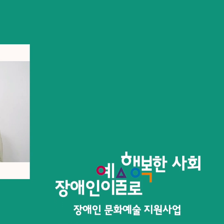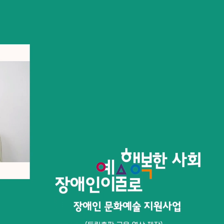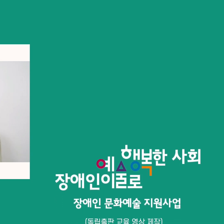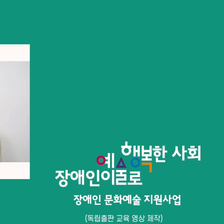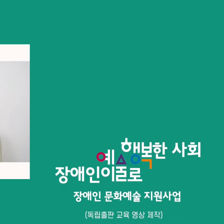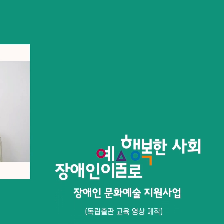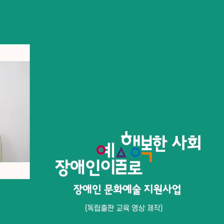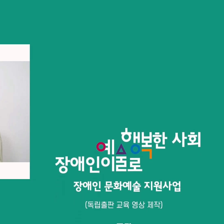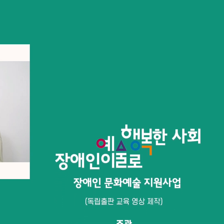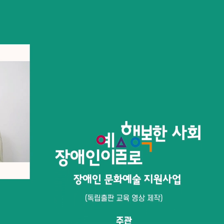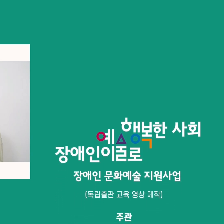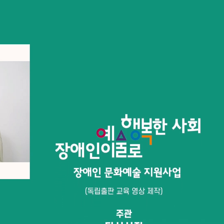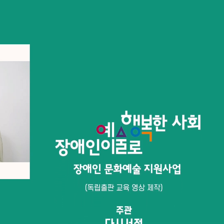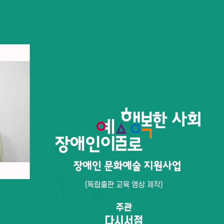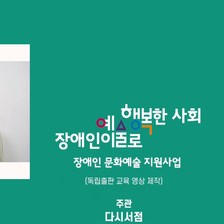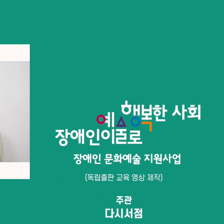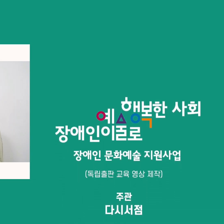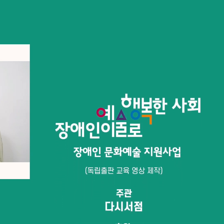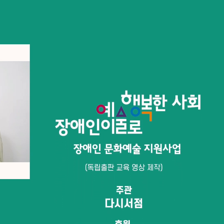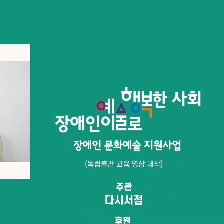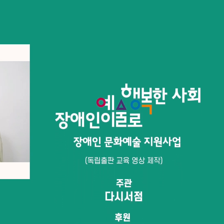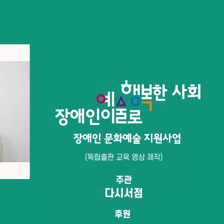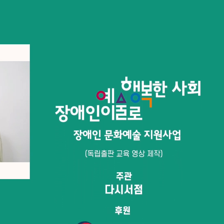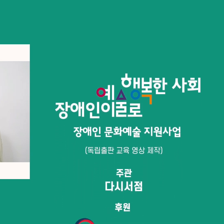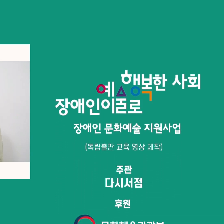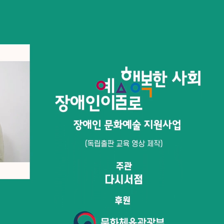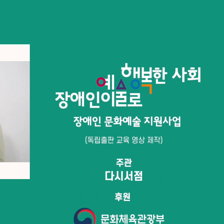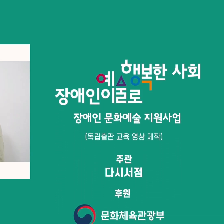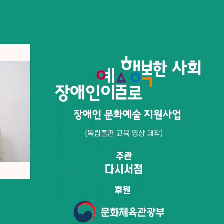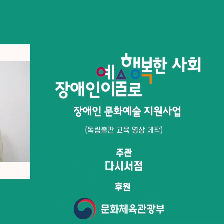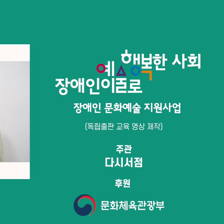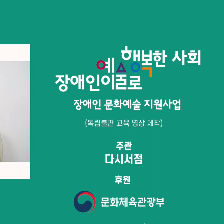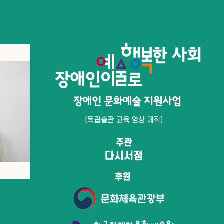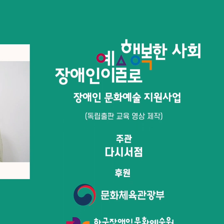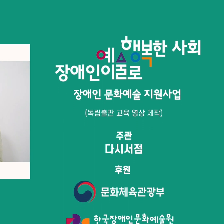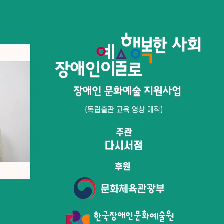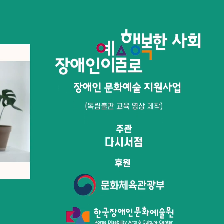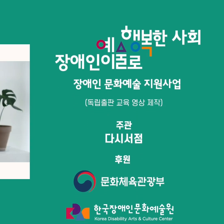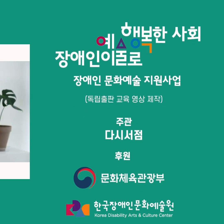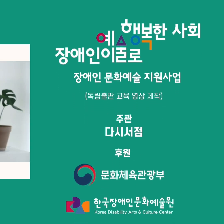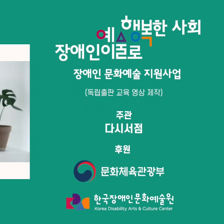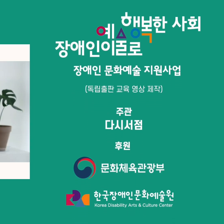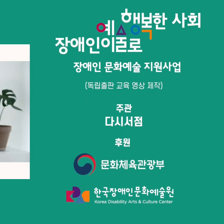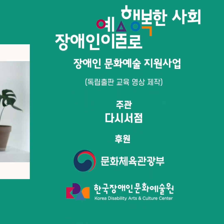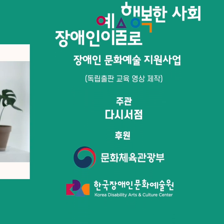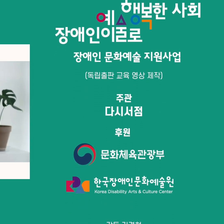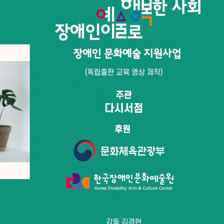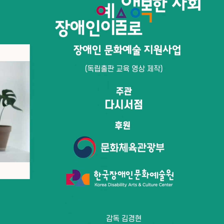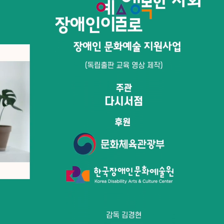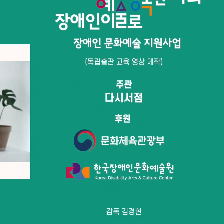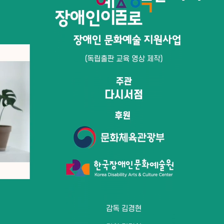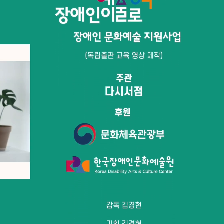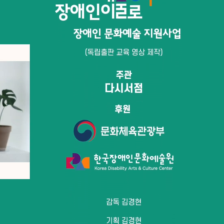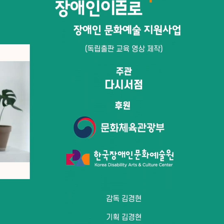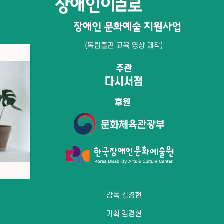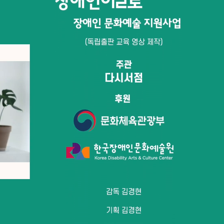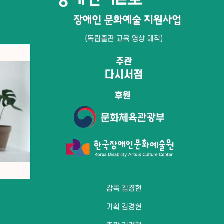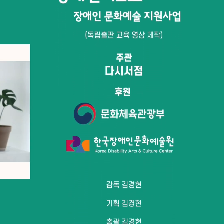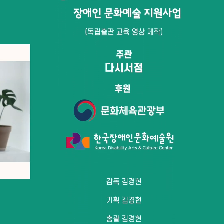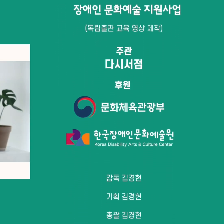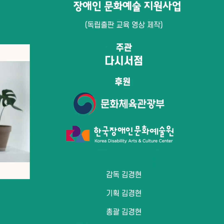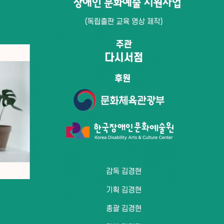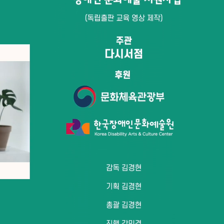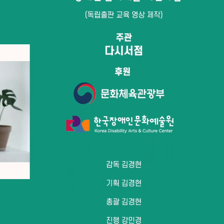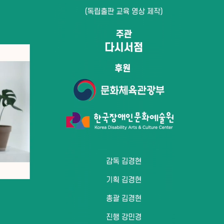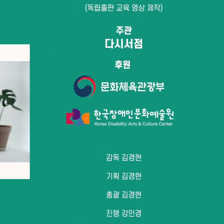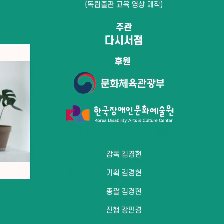다 만들어진 책은 서점이라는 시장으로 나가게 됩니다. 가격은 굉장히 복잡한 여러